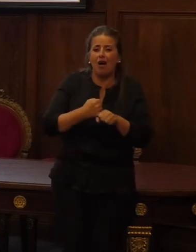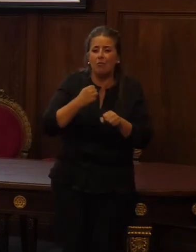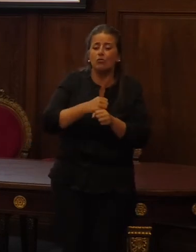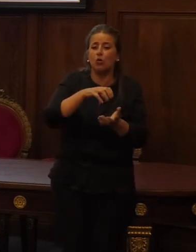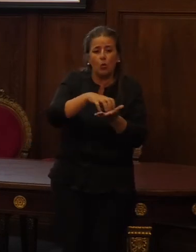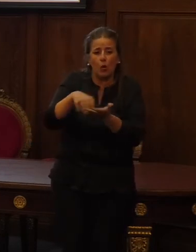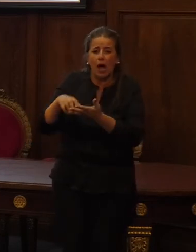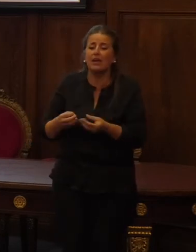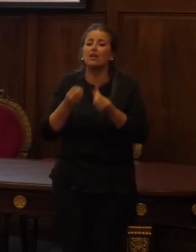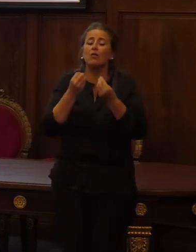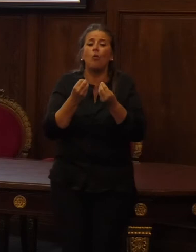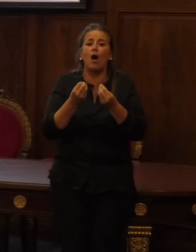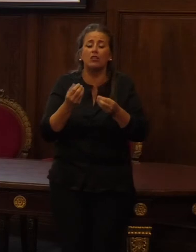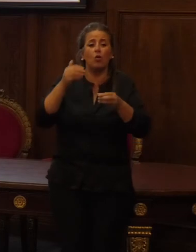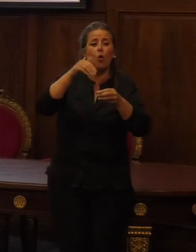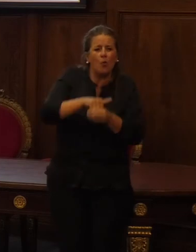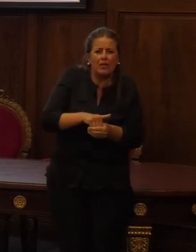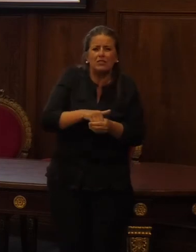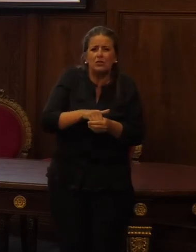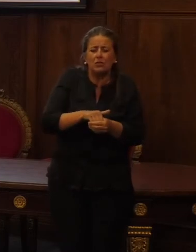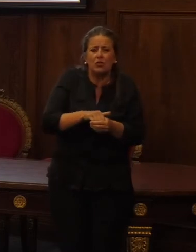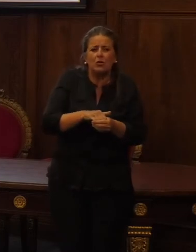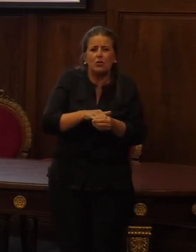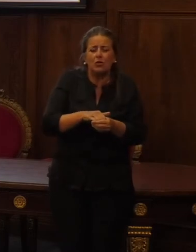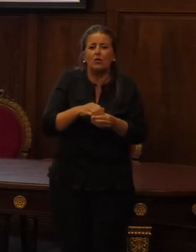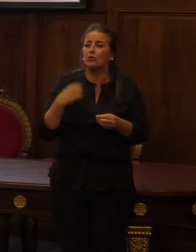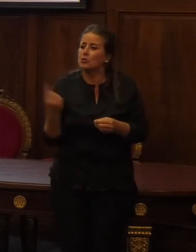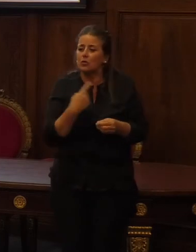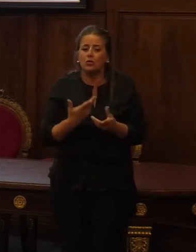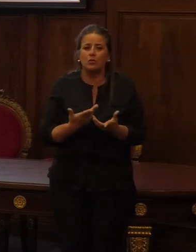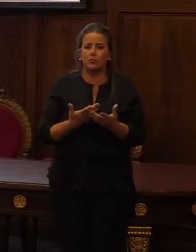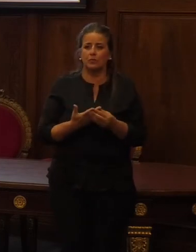los lugares, qué lugares ocupábamos nosotros. Y ahí